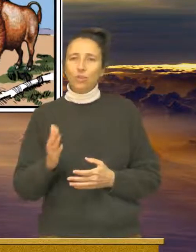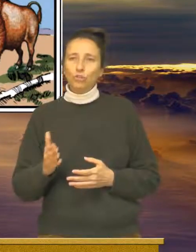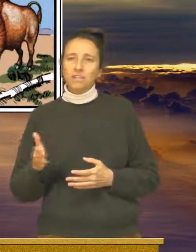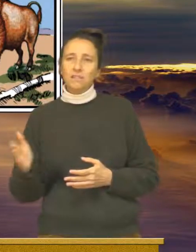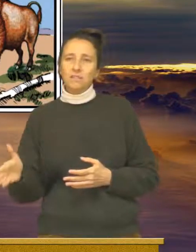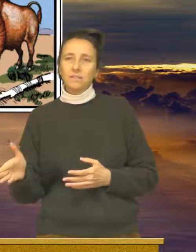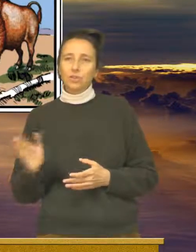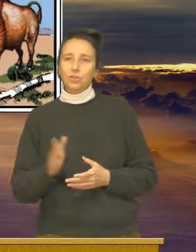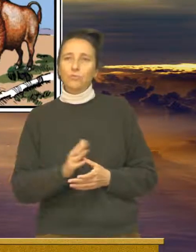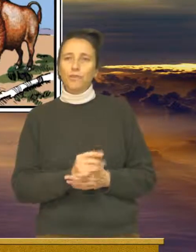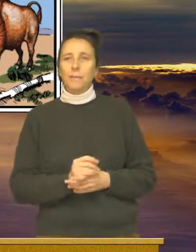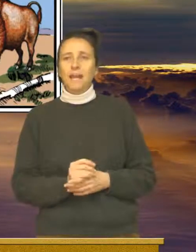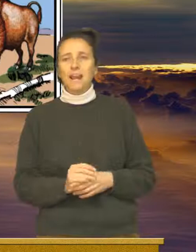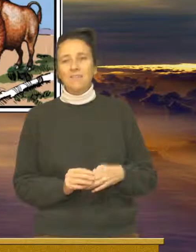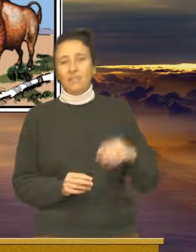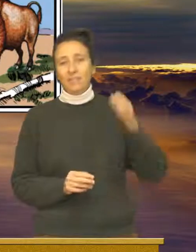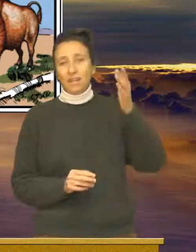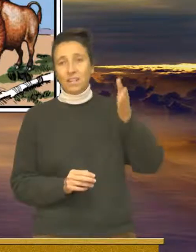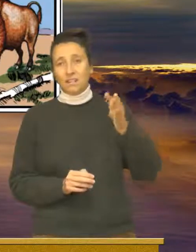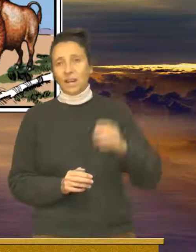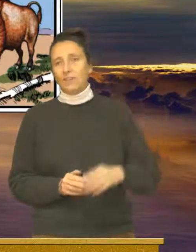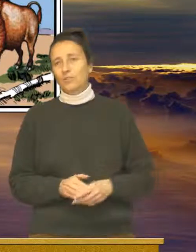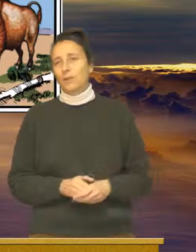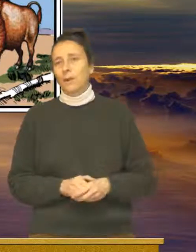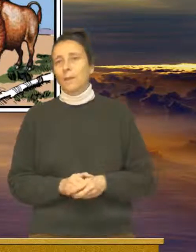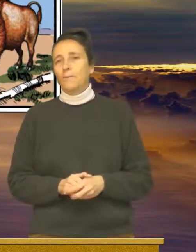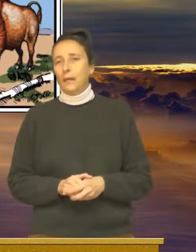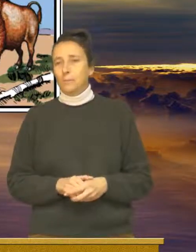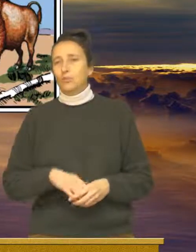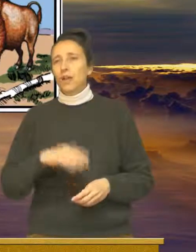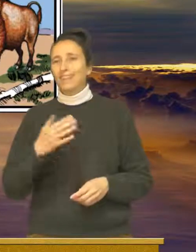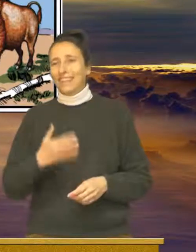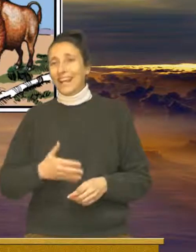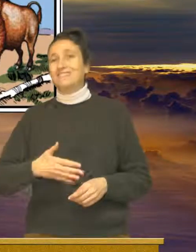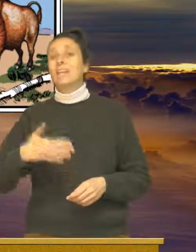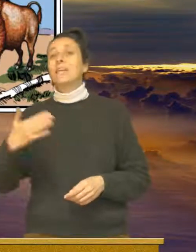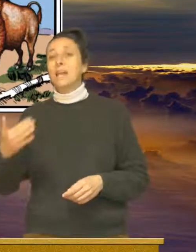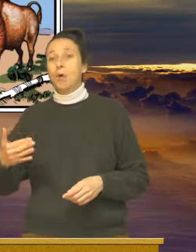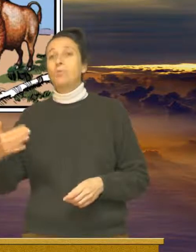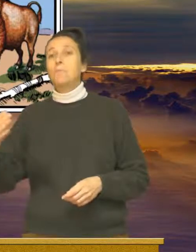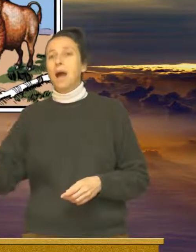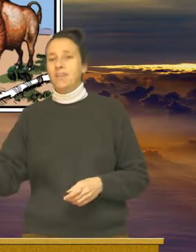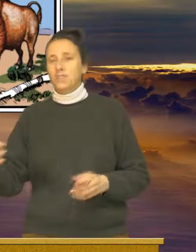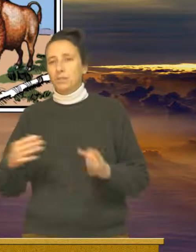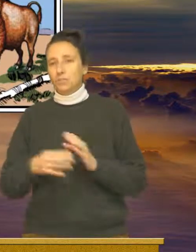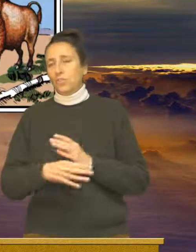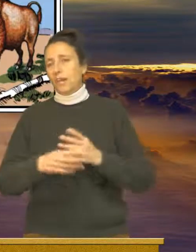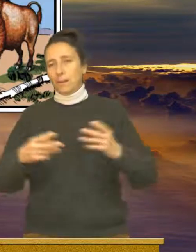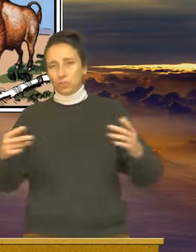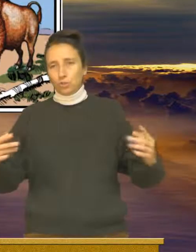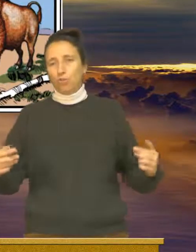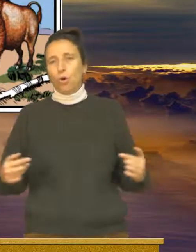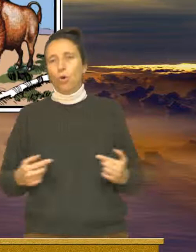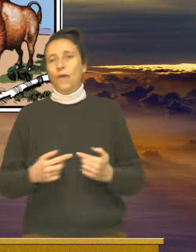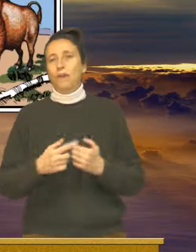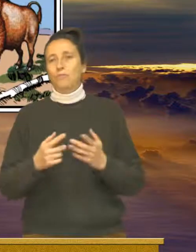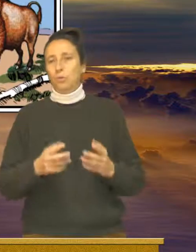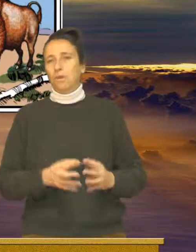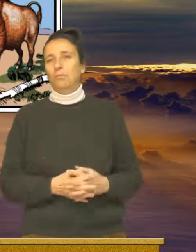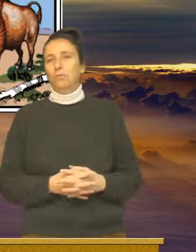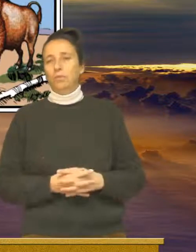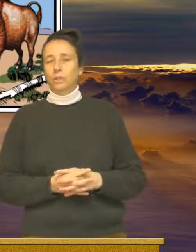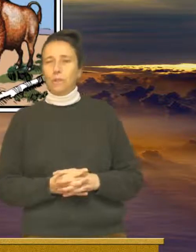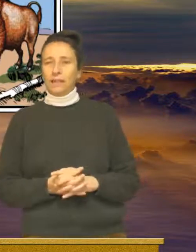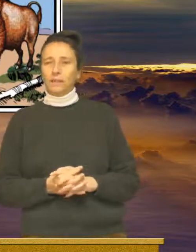boca de dos o tres testigos confirmarán la verdad. En este caso tenemos tres y aún más, si consideráramos toda